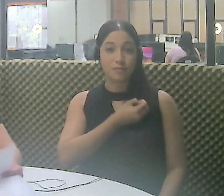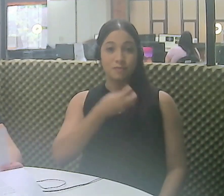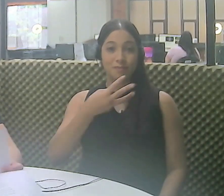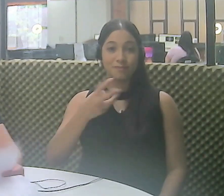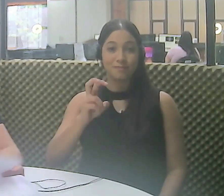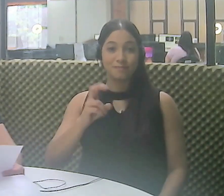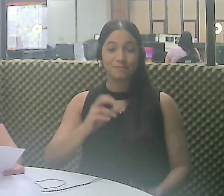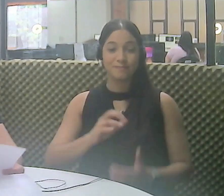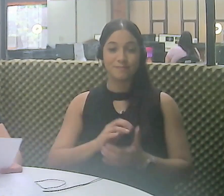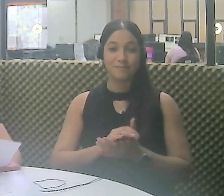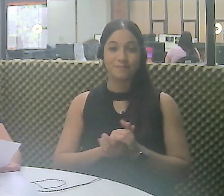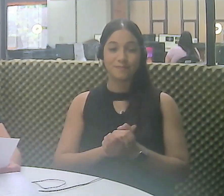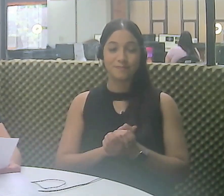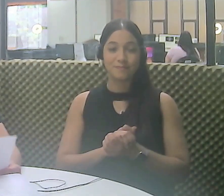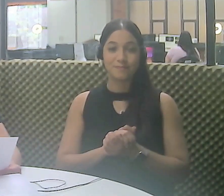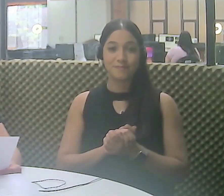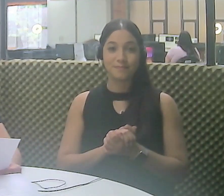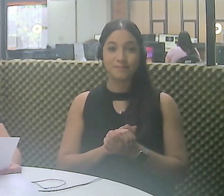35.